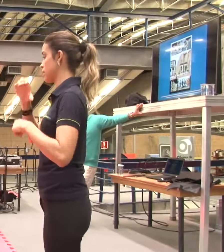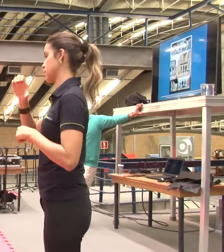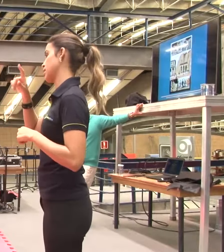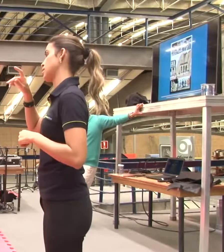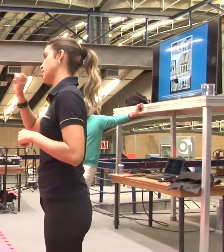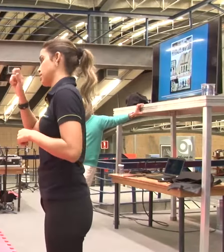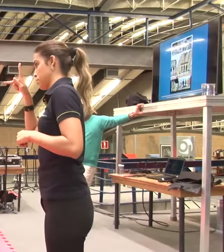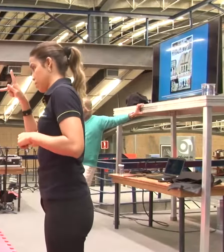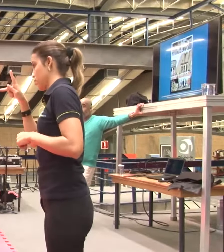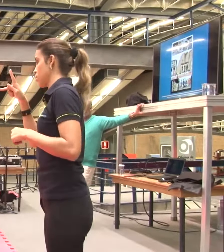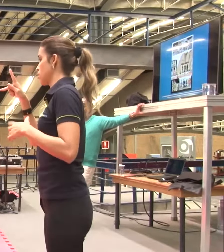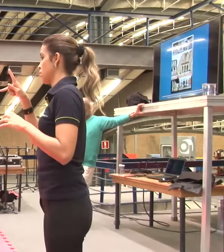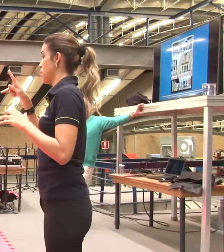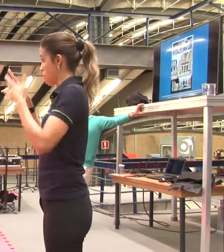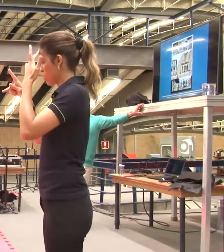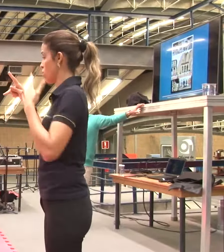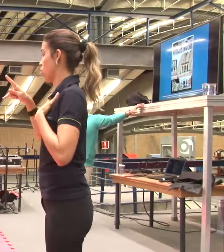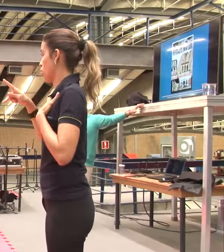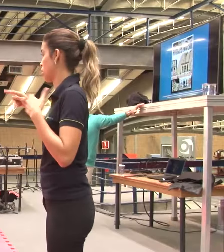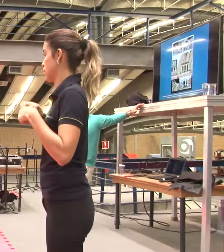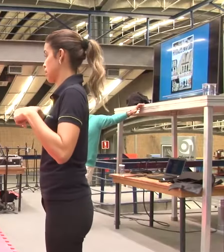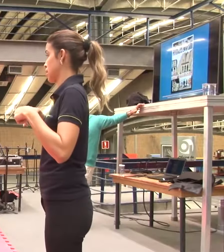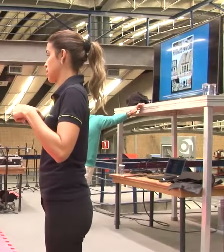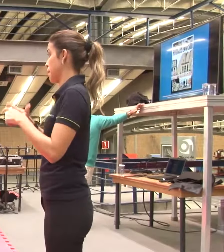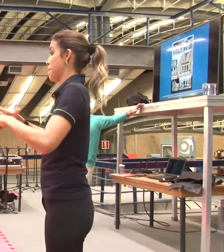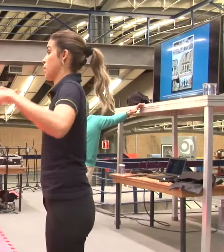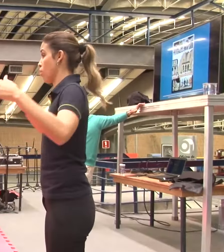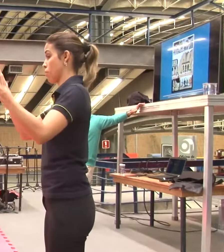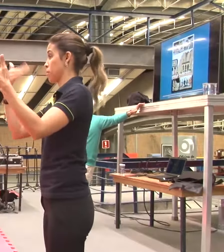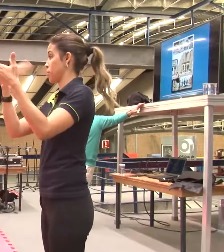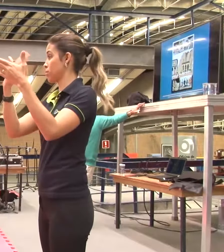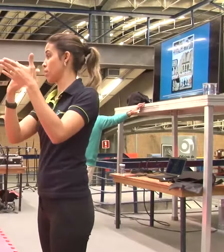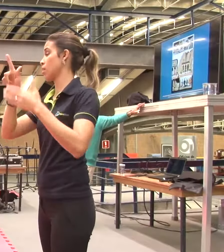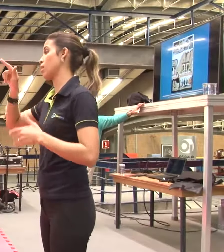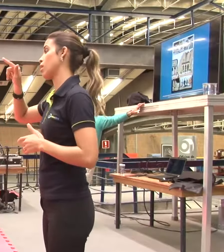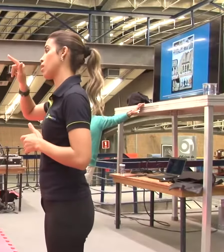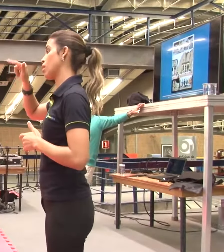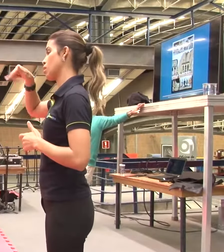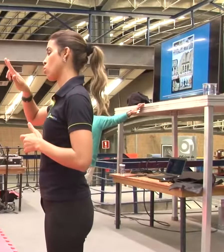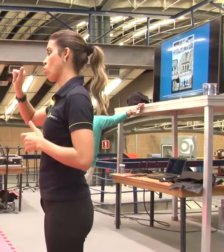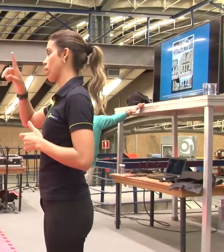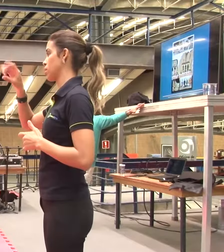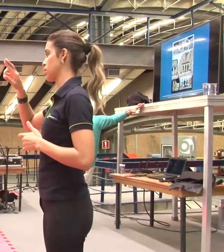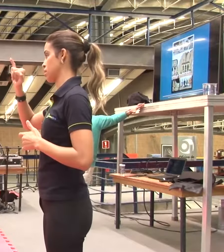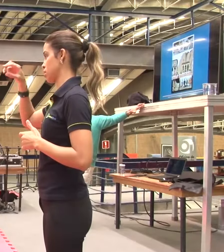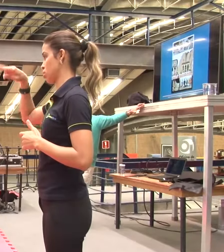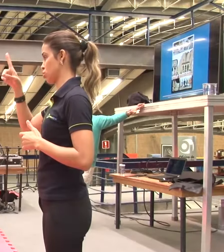para quem gosta, é uma das maiores bibliotecas de quadrinhos da cidade de São Paulo, você sabe disso? Se não, no Brasil,